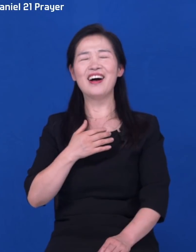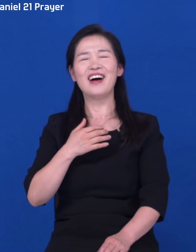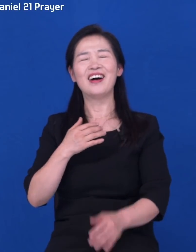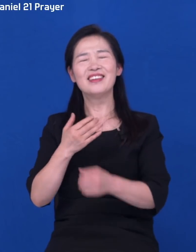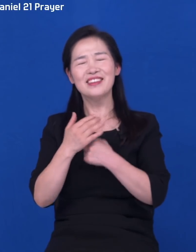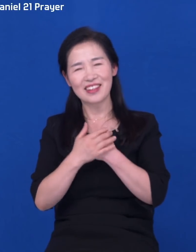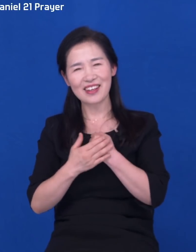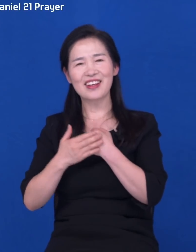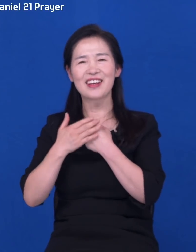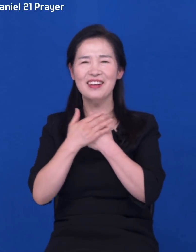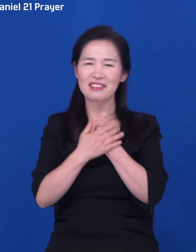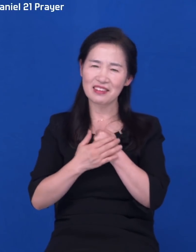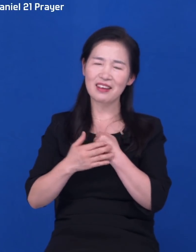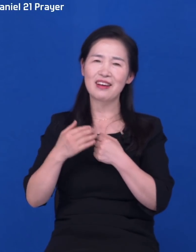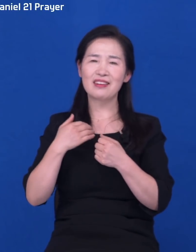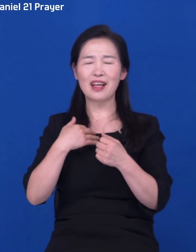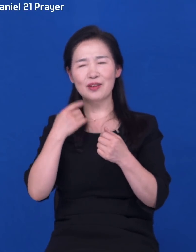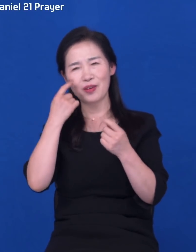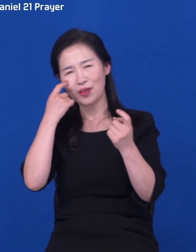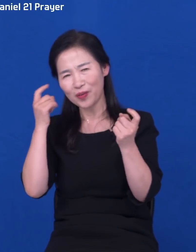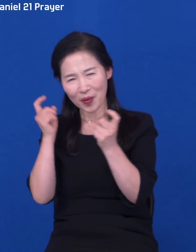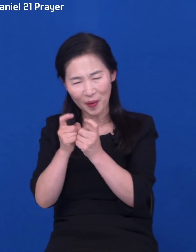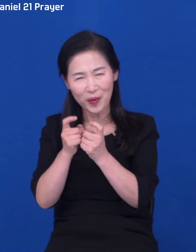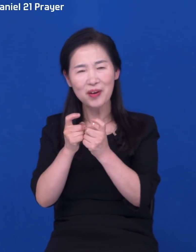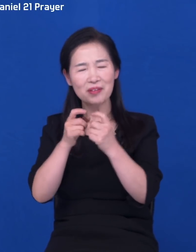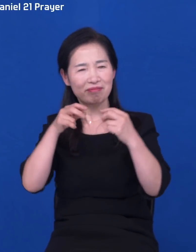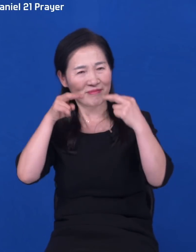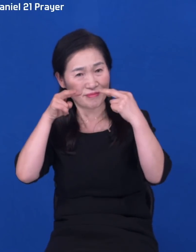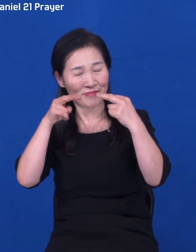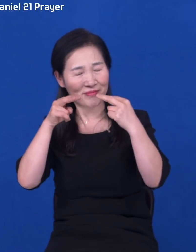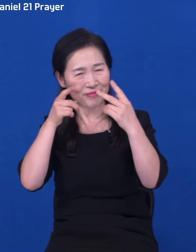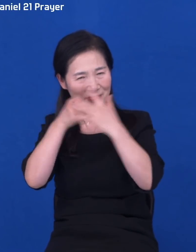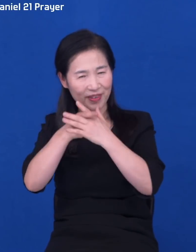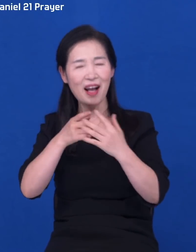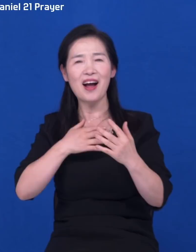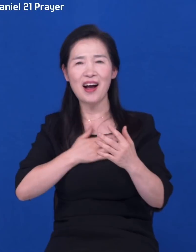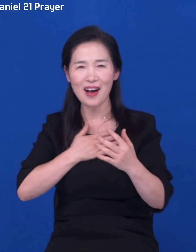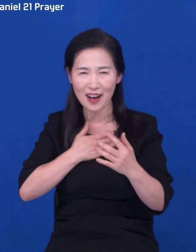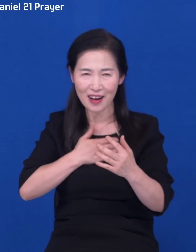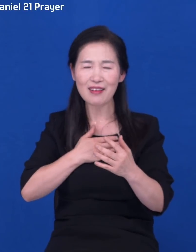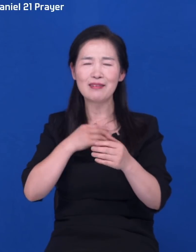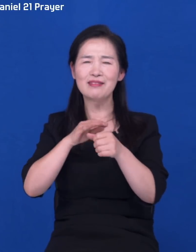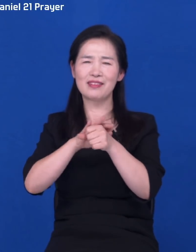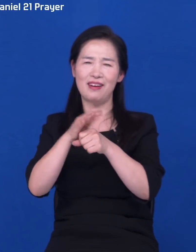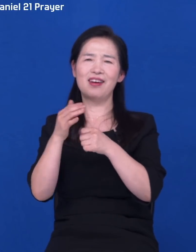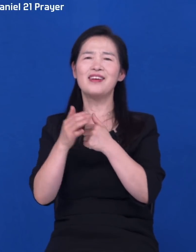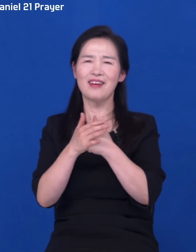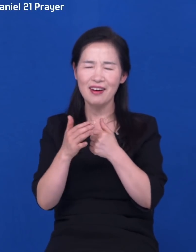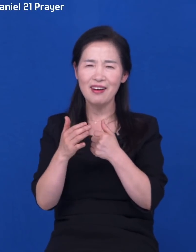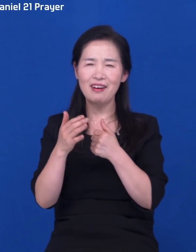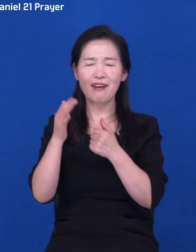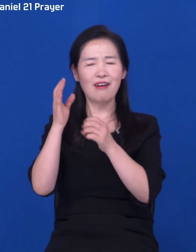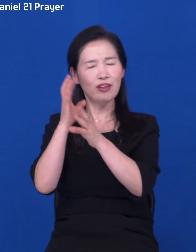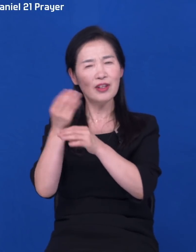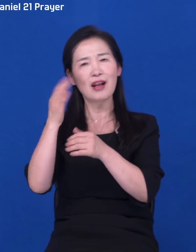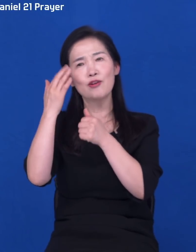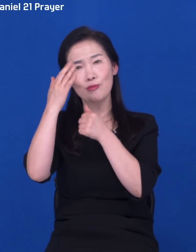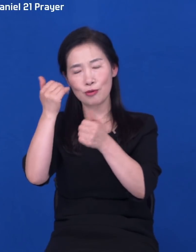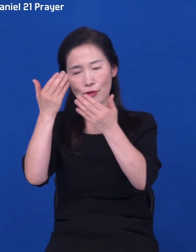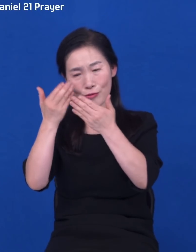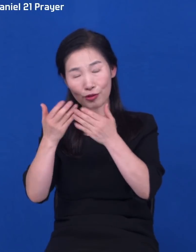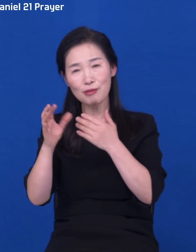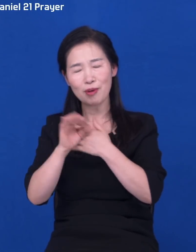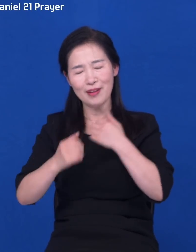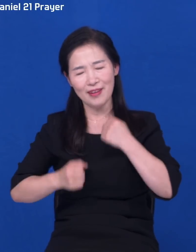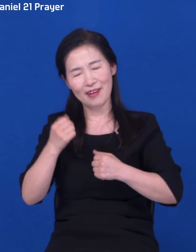저도 알아보겠죠. 내 사랑하는 분인데 내가 어떻게 몰라보겠어요. 언제든 불러주시면 가서 정말 만나고 싶어요.